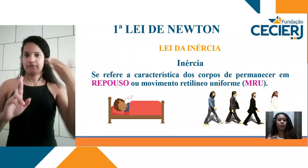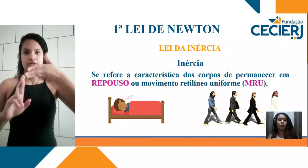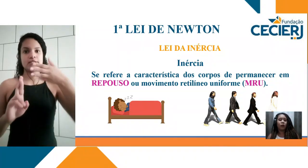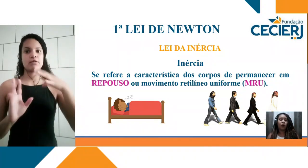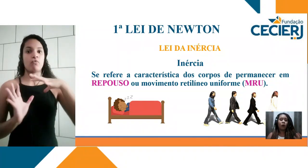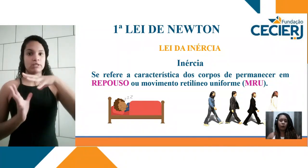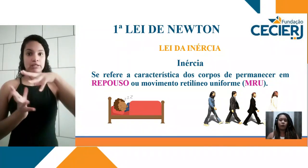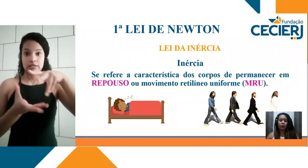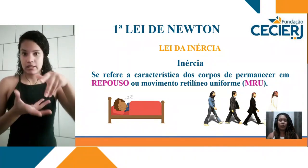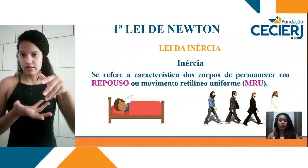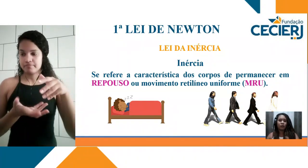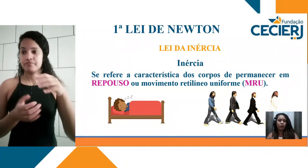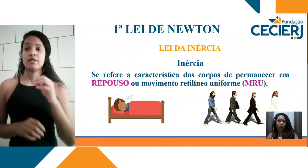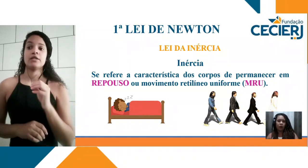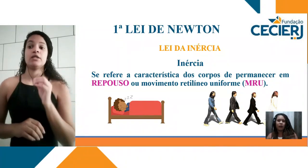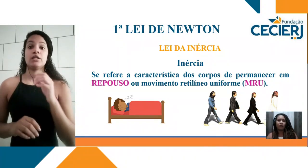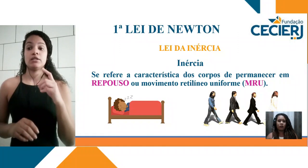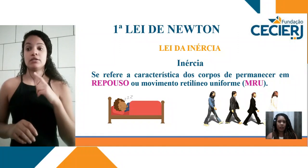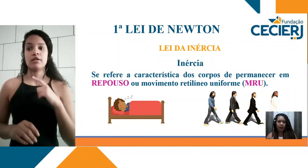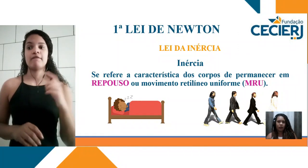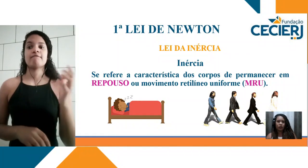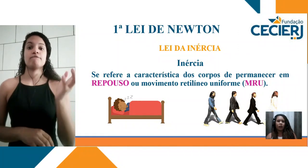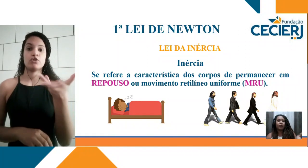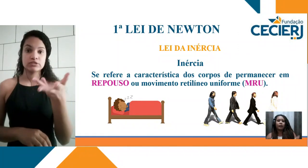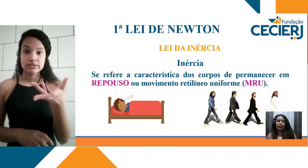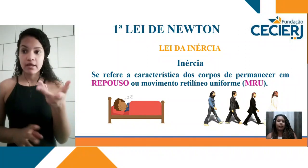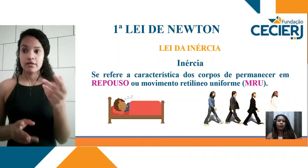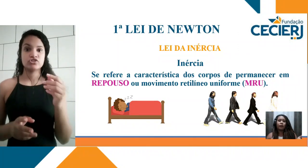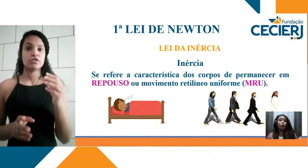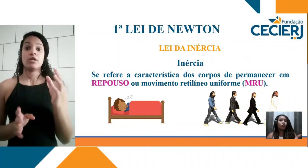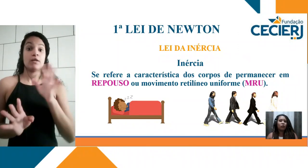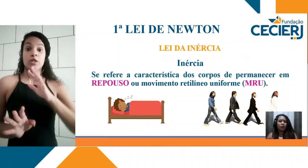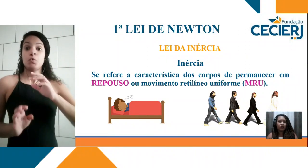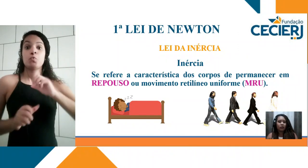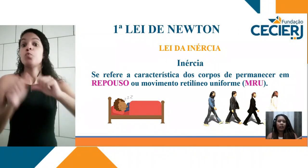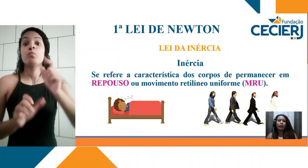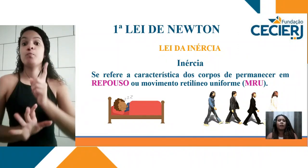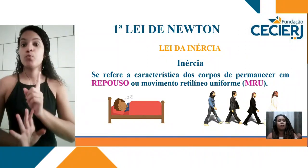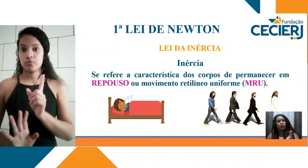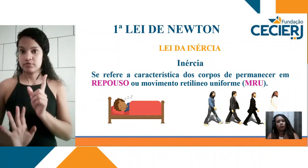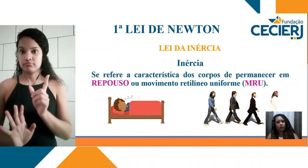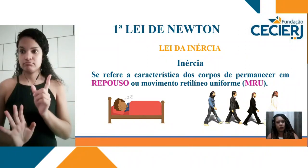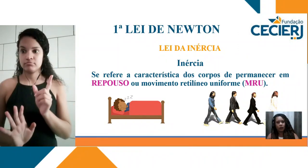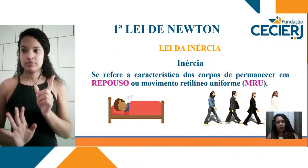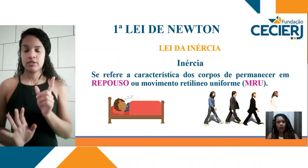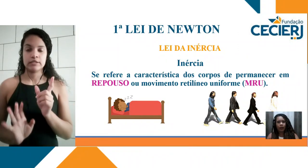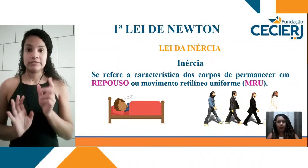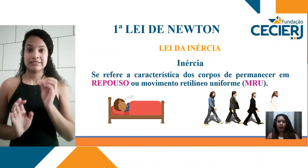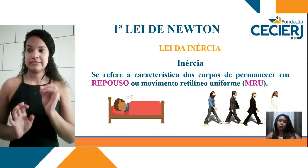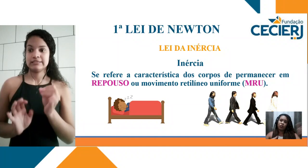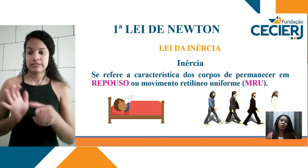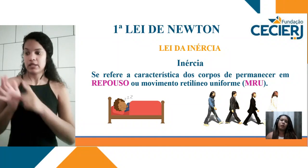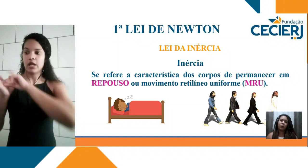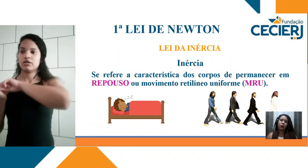aqui, ou em movimento retilíneo uniforme. A velocidade dele não muda em relação